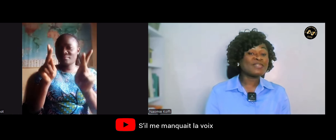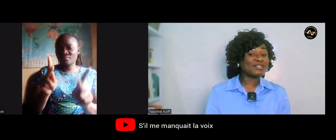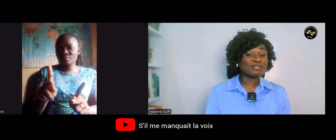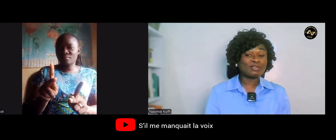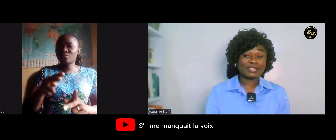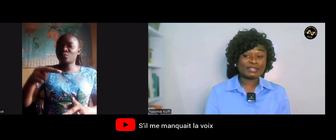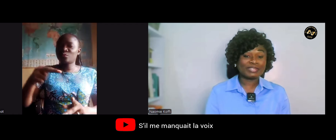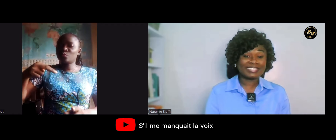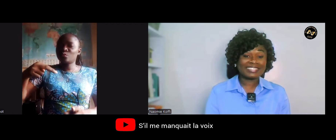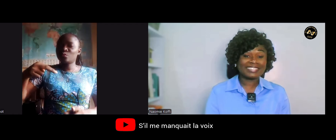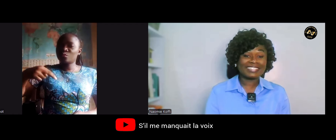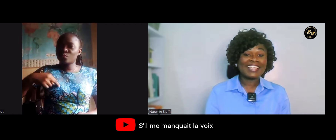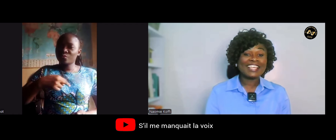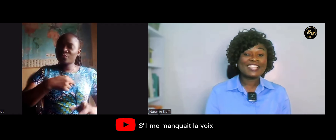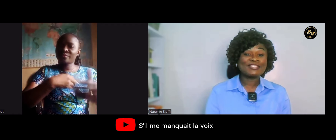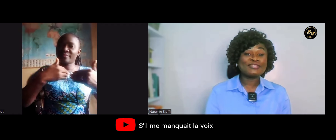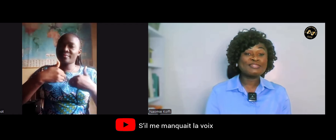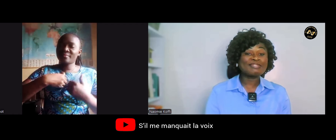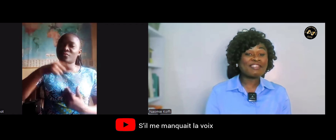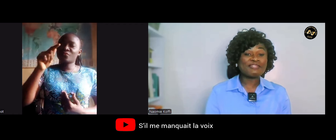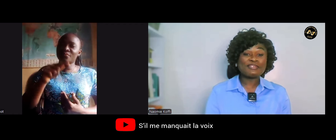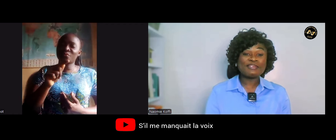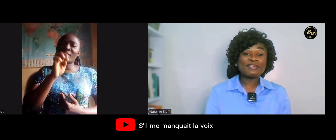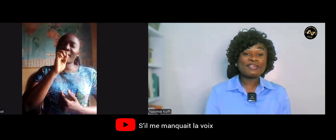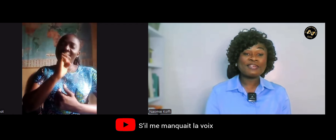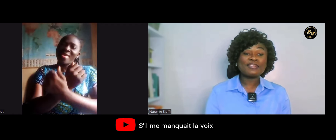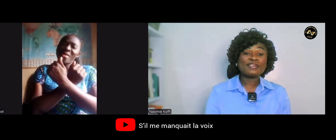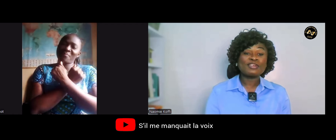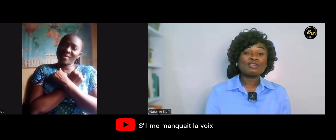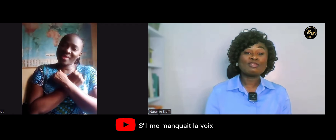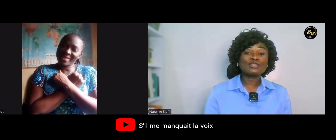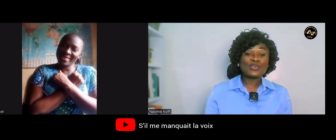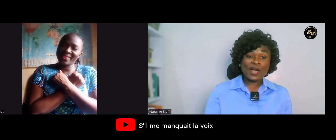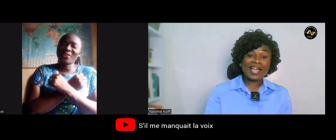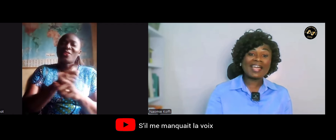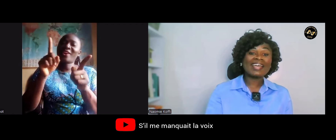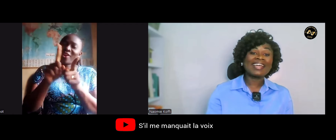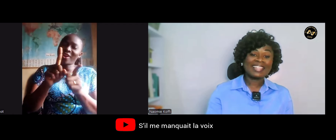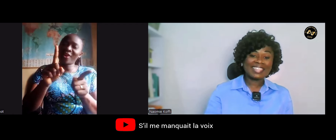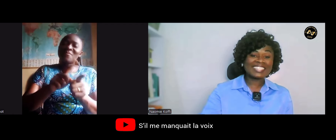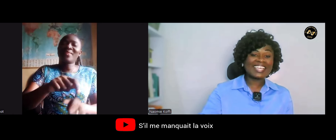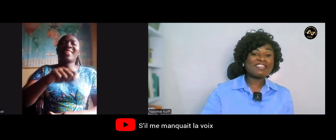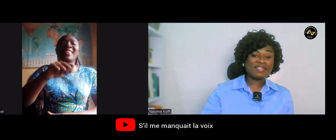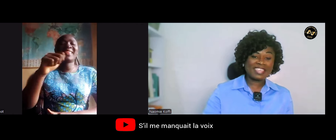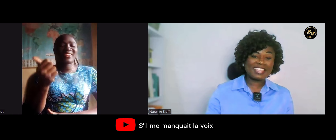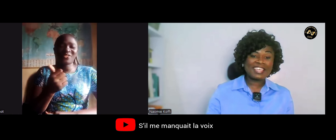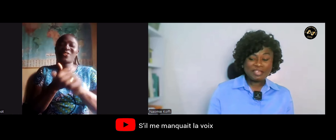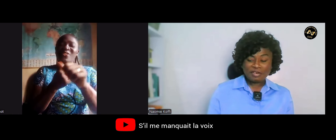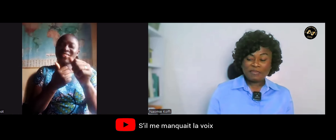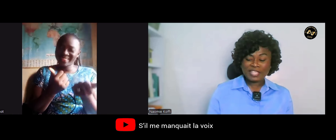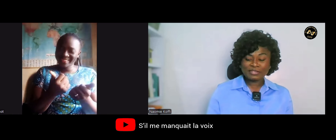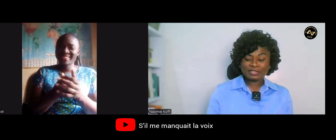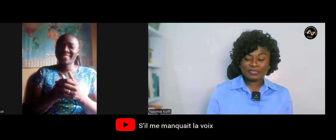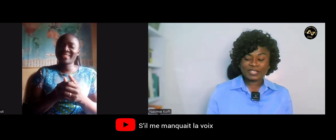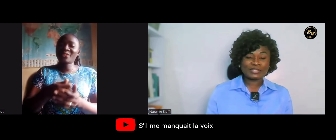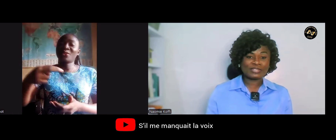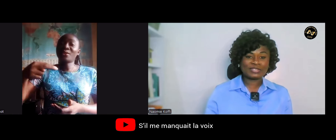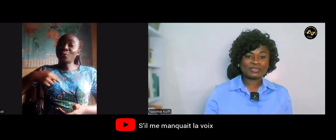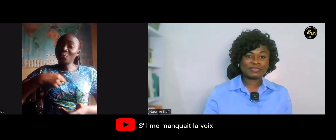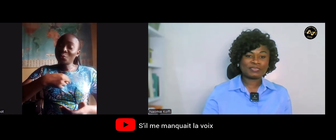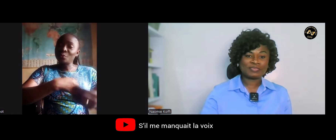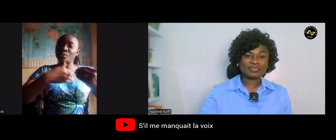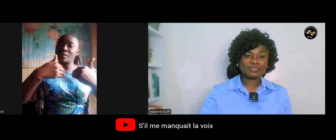comme les autres personnes. Nous avons le droit d'être aimés comme les autres